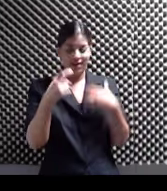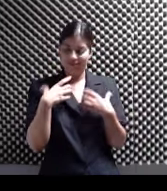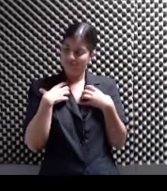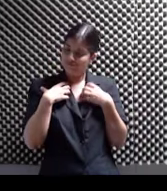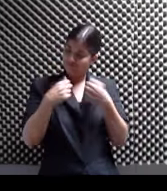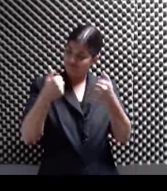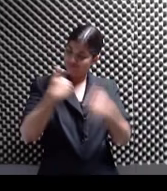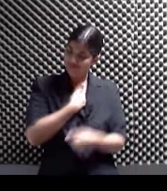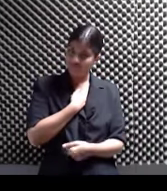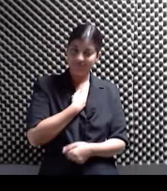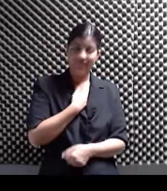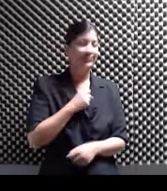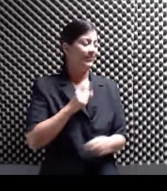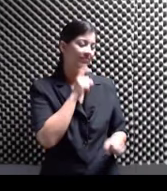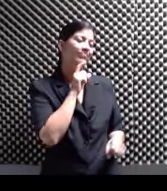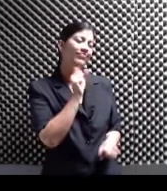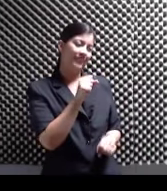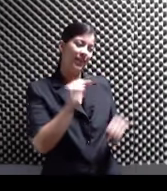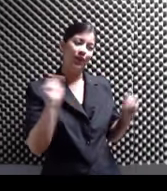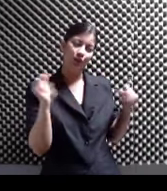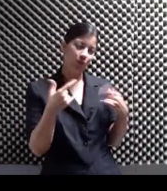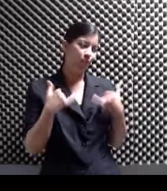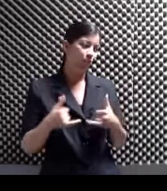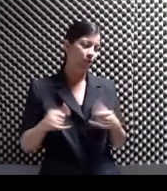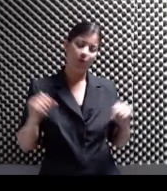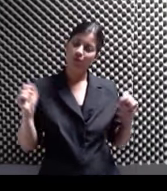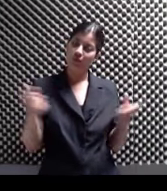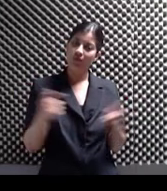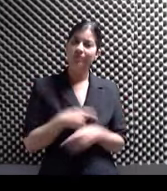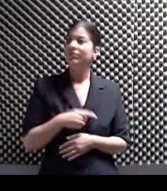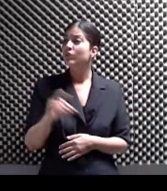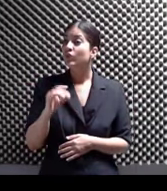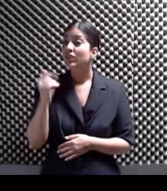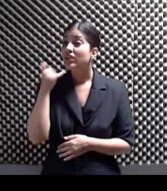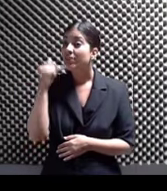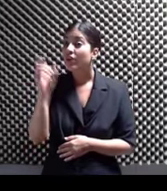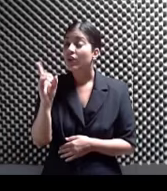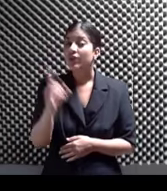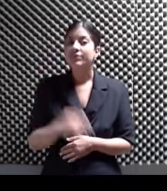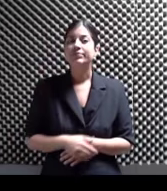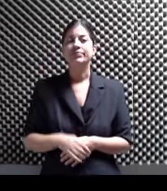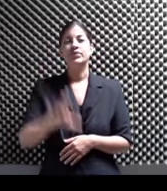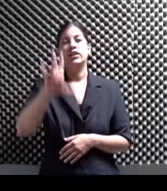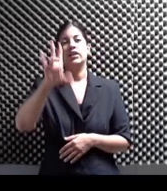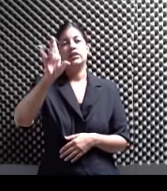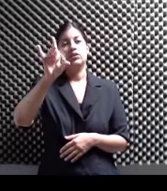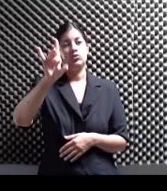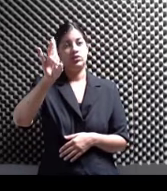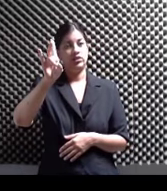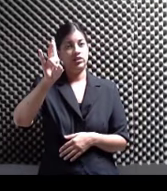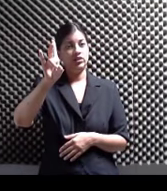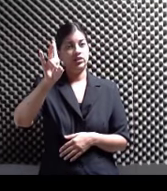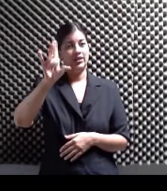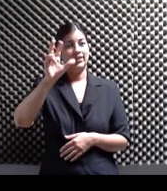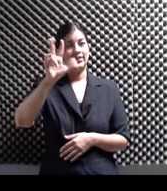holísticamente. Todo es un juego. Pues mira, ¿dónde es que deben llamar? Pues mira, pueden llamar al